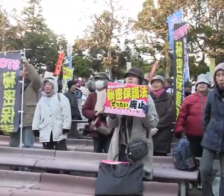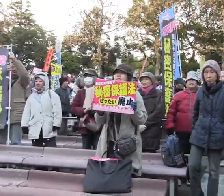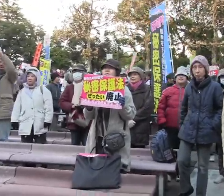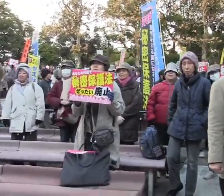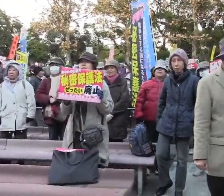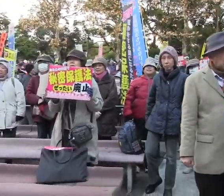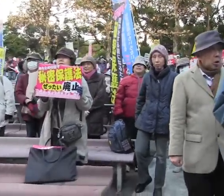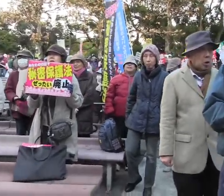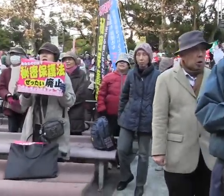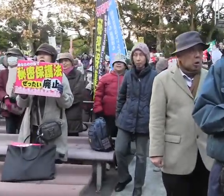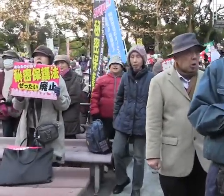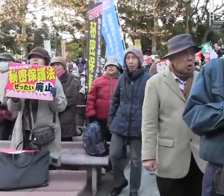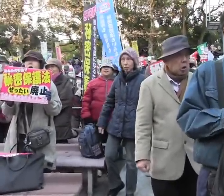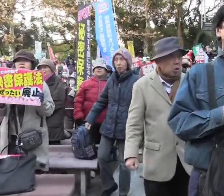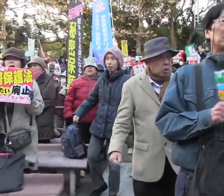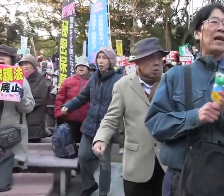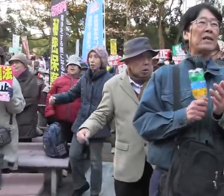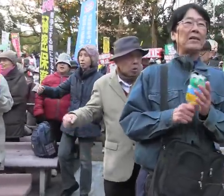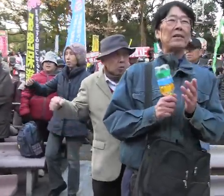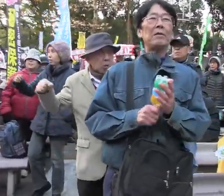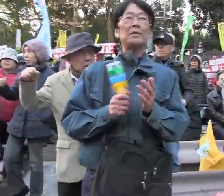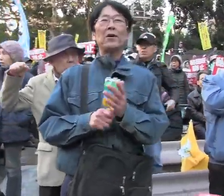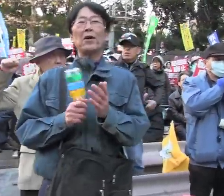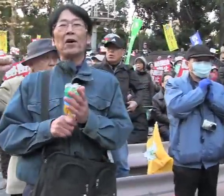特定秘密保護法反対。